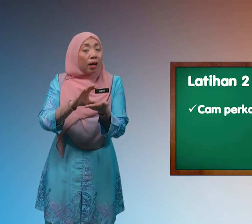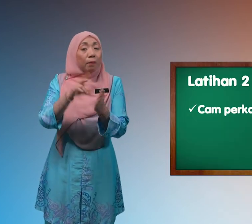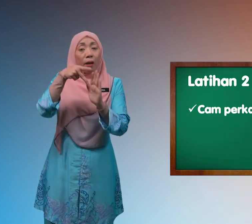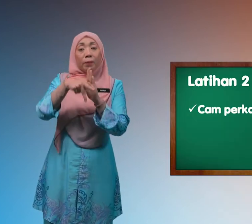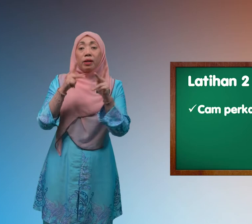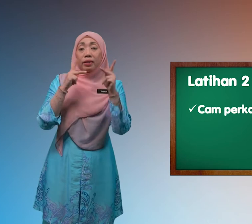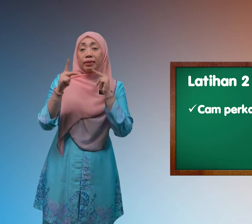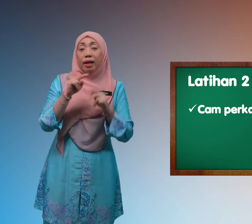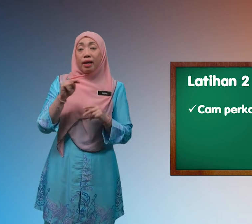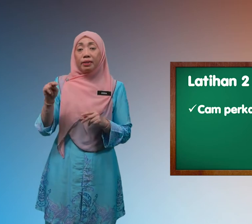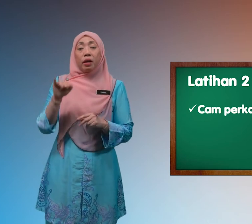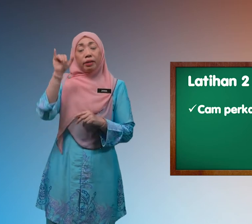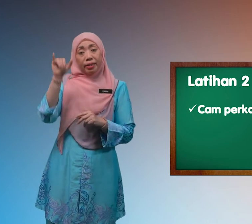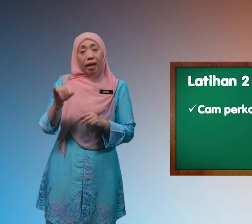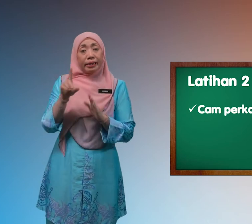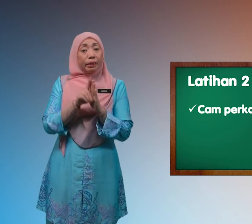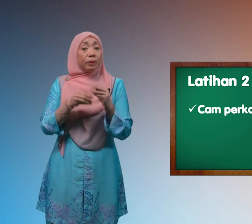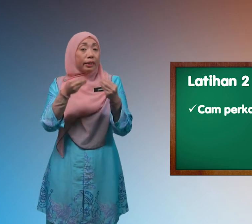Jam perkataan yang diberi.